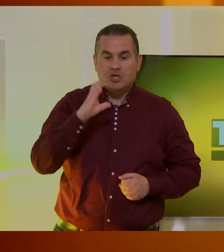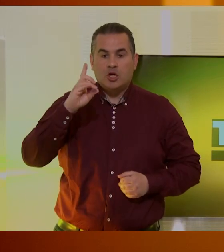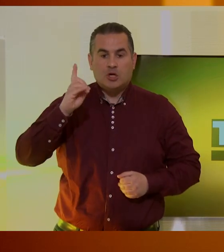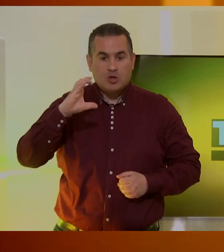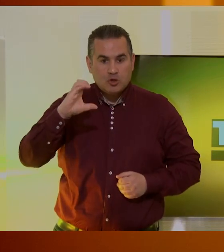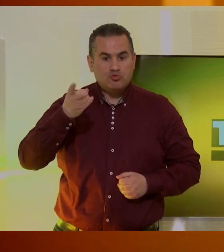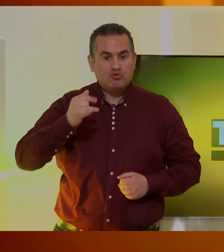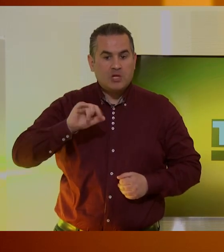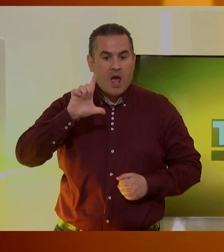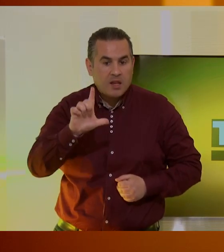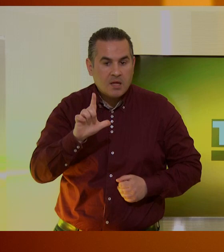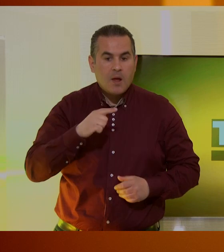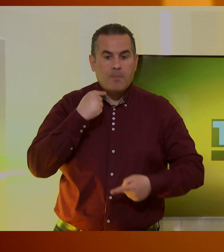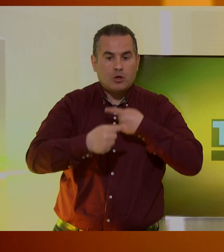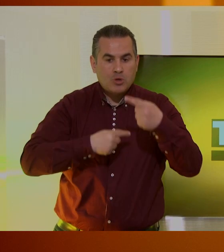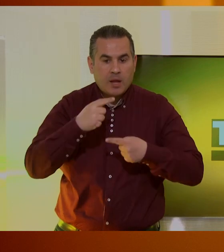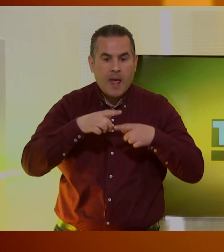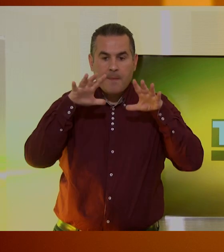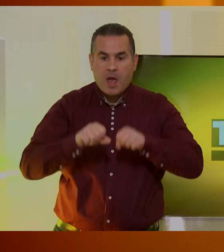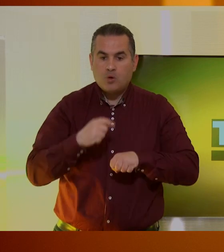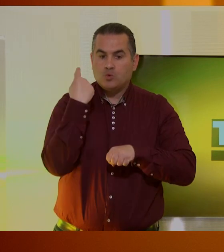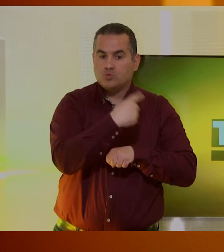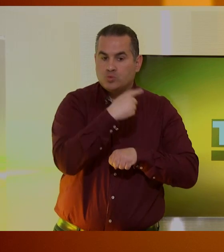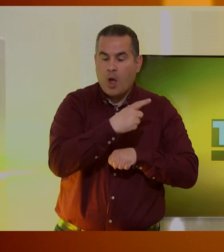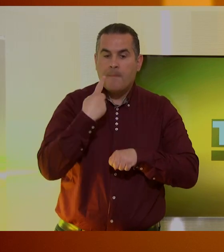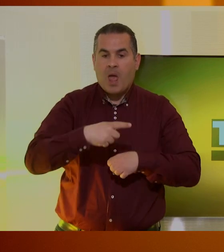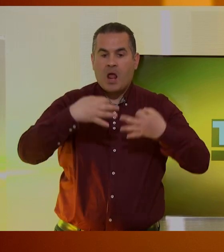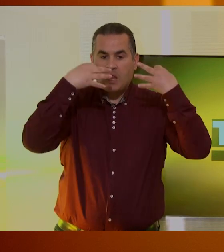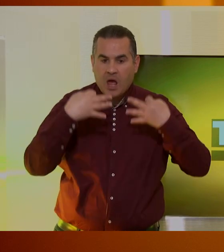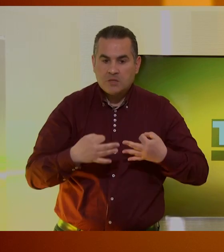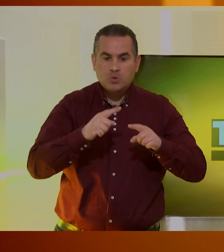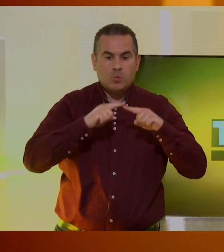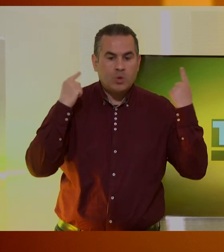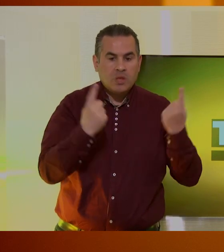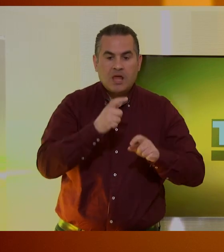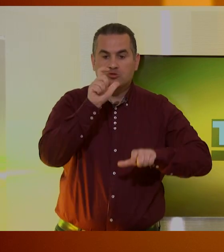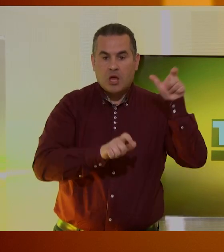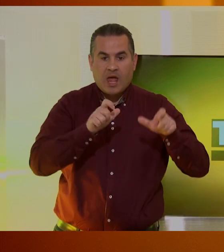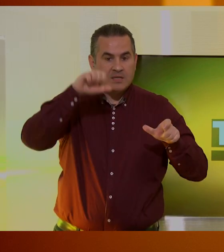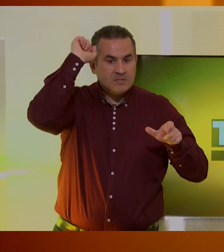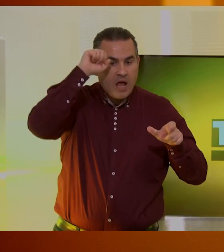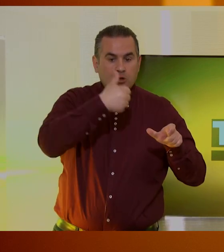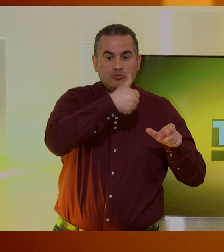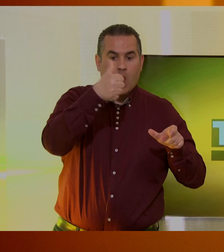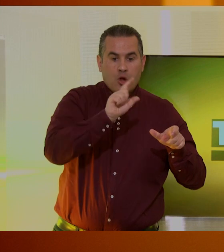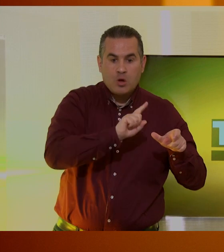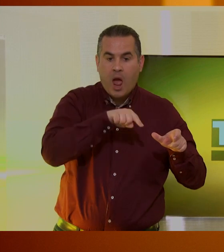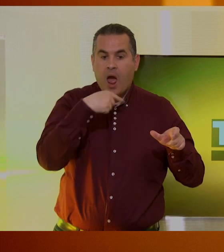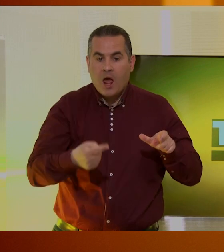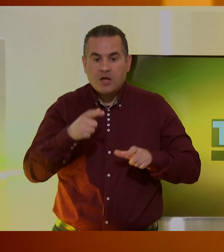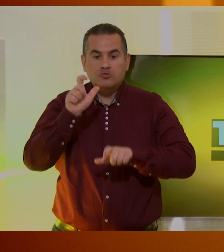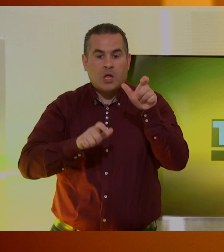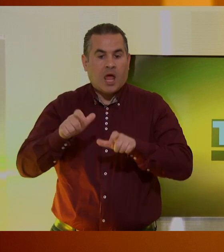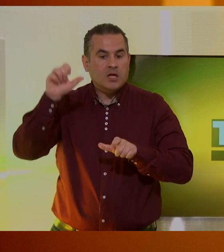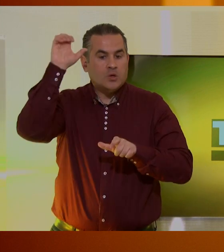quale sulla questione della continuità territoriale aerea il vero problema è rappresentato dalle tariffe le prossime ore la presidente Alessandra Todde presenterà